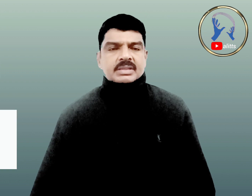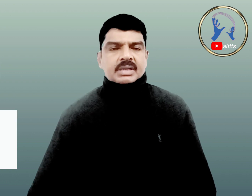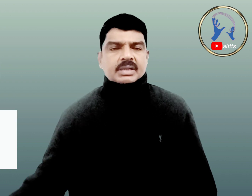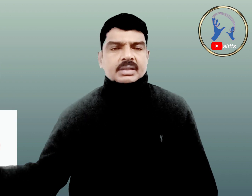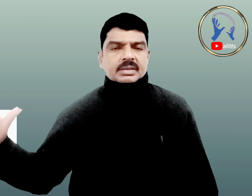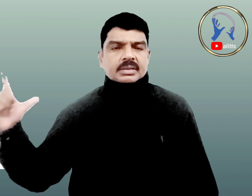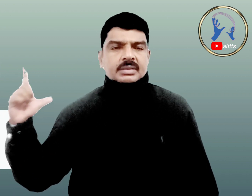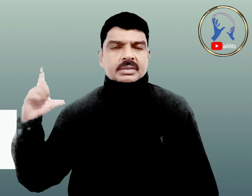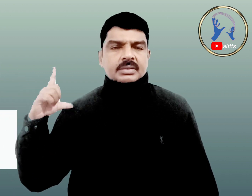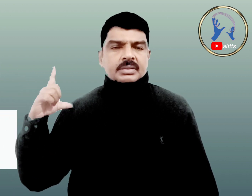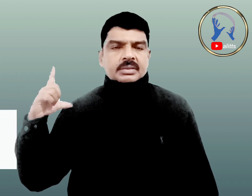इंतजार,